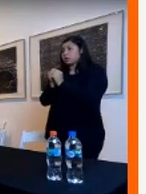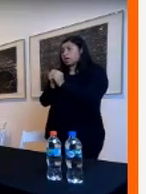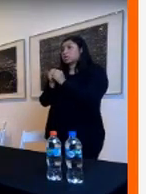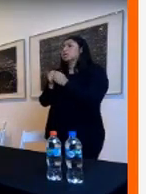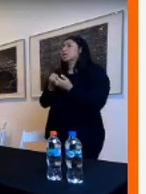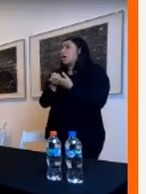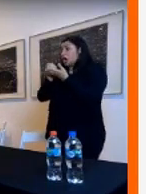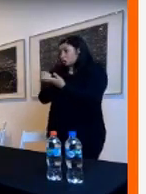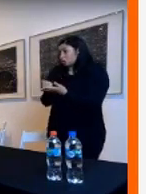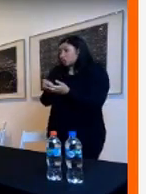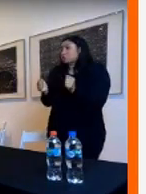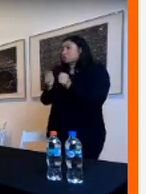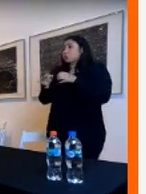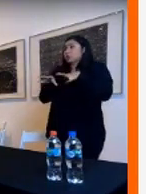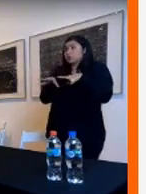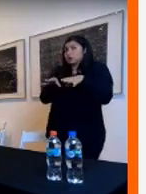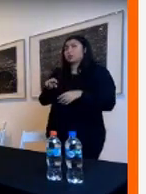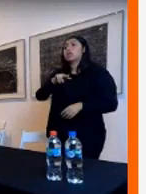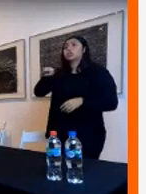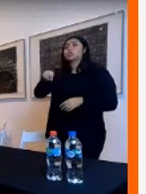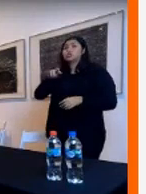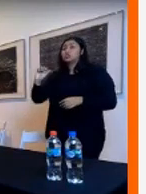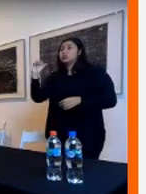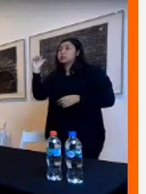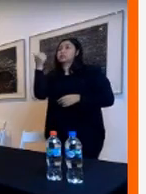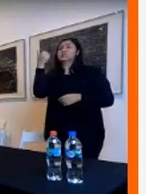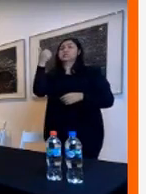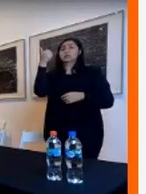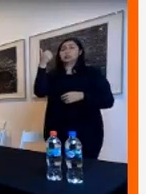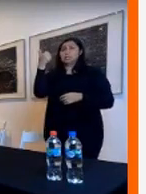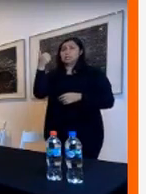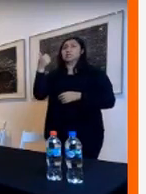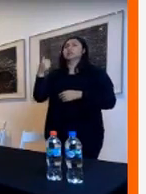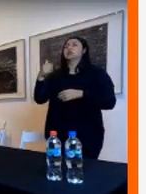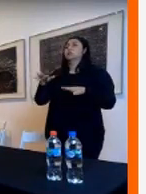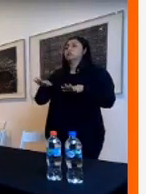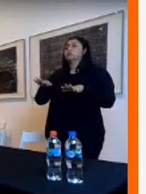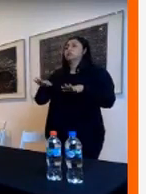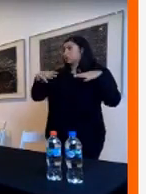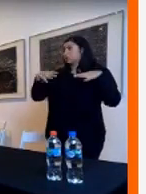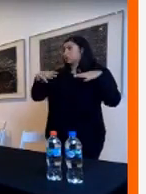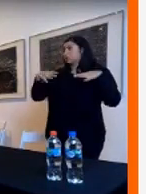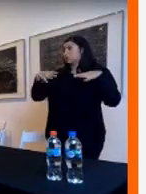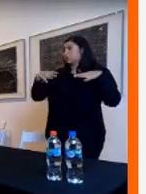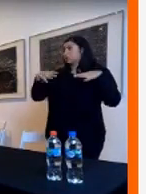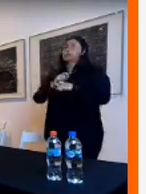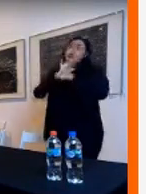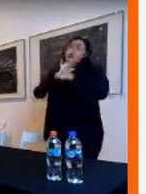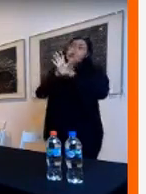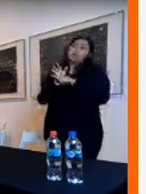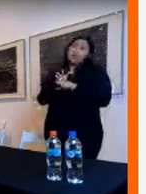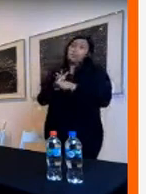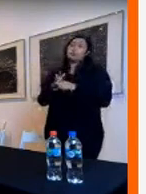procesos laborales con estas actividades. Nosotros llevamos en la sexta versión del seminario, y bueno, estallido social y pandemia no tuvo con las